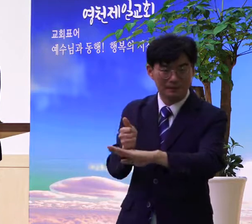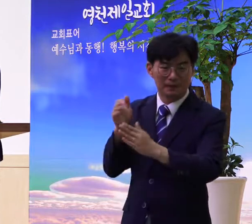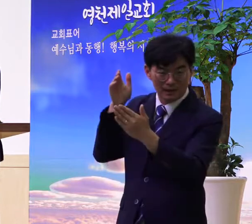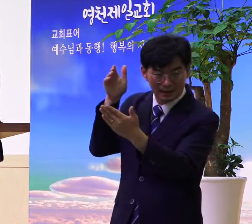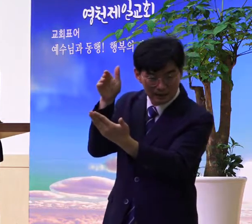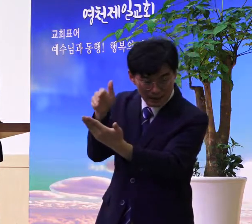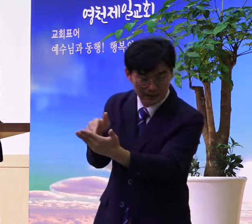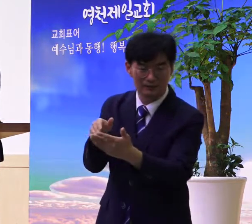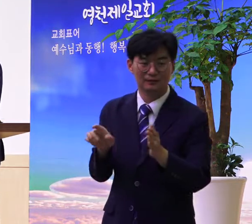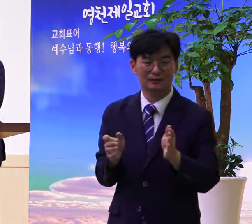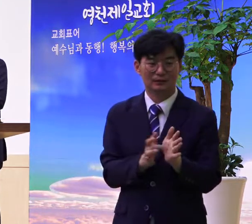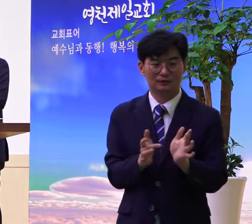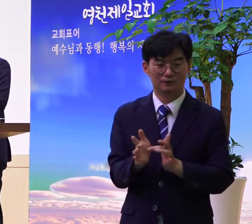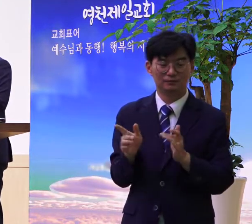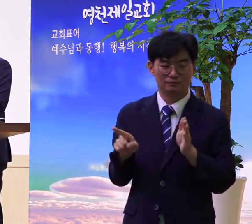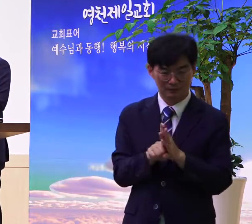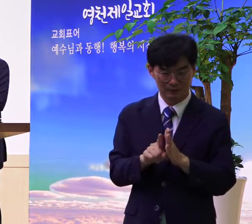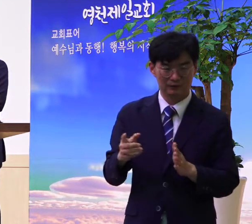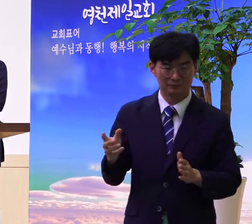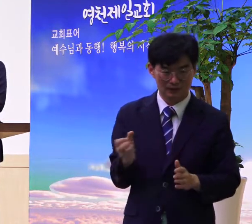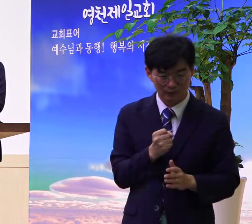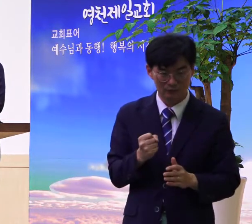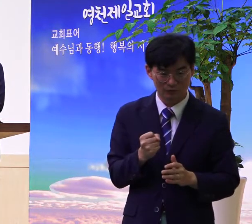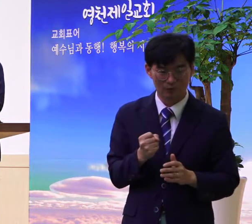정확하게 도착하게 되는 것입니다.